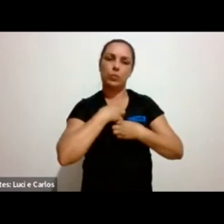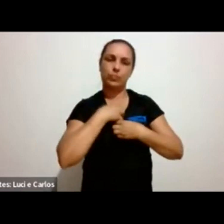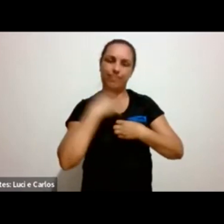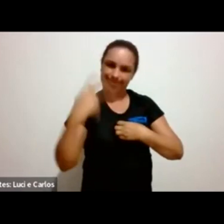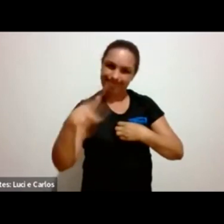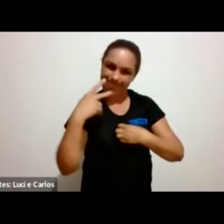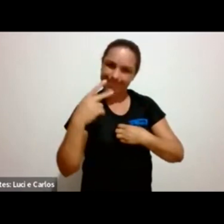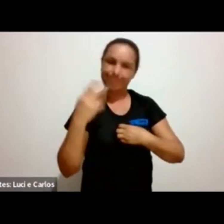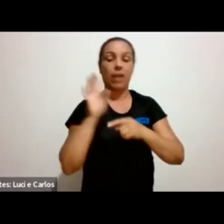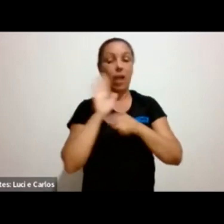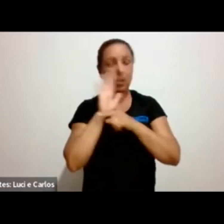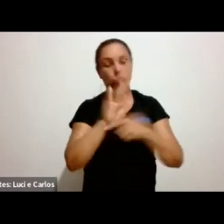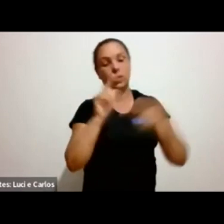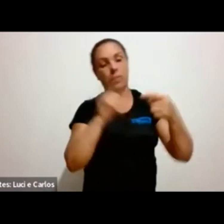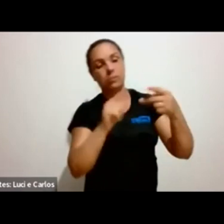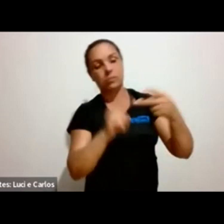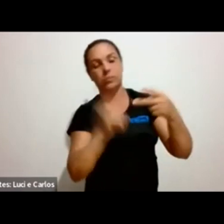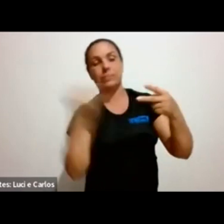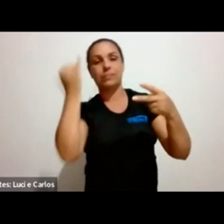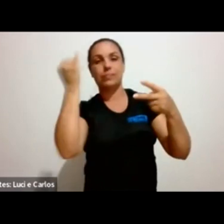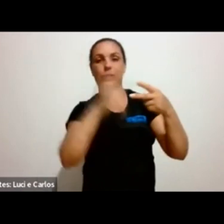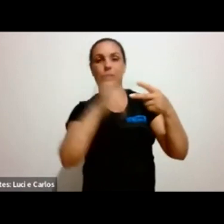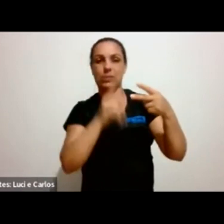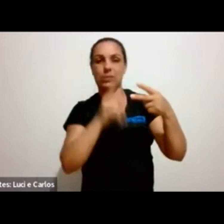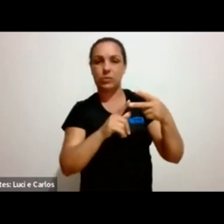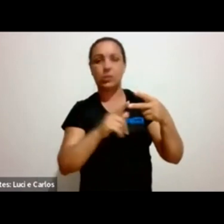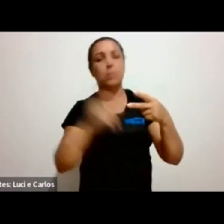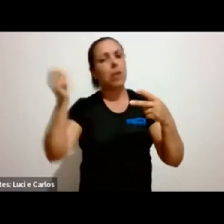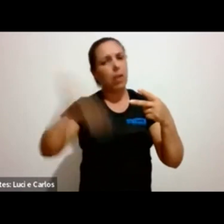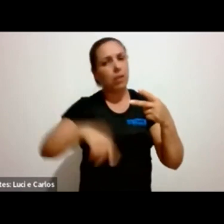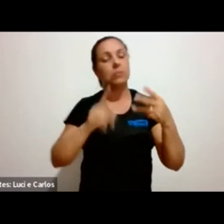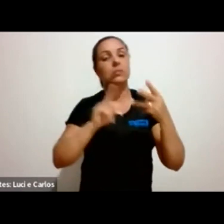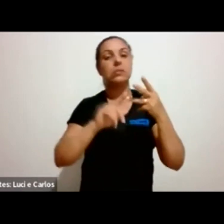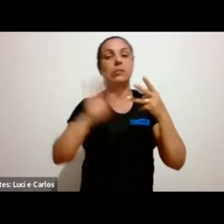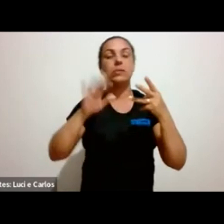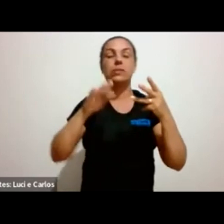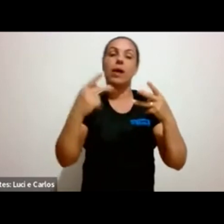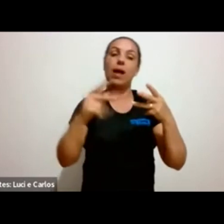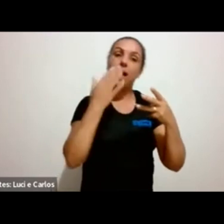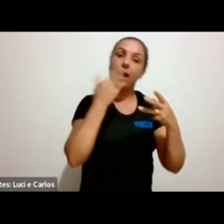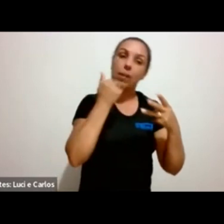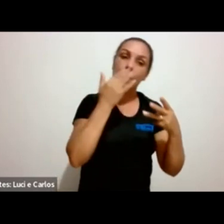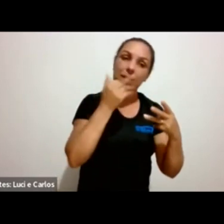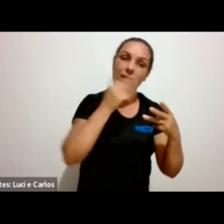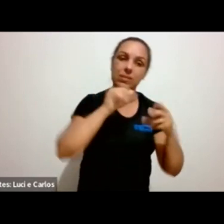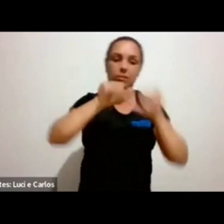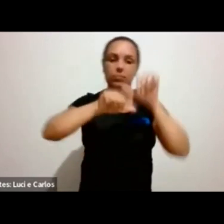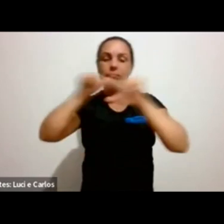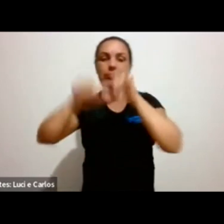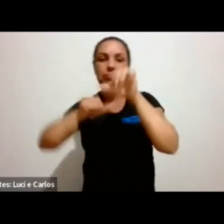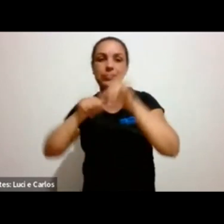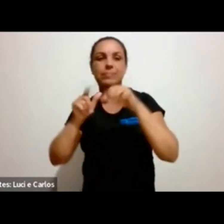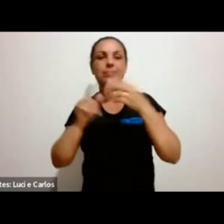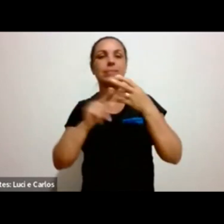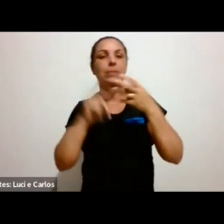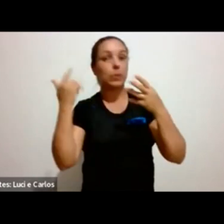ser ajudado, educar os seus hábitos, nutrir o seu corpo, liberar as